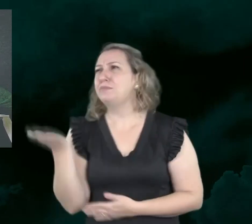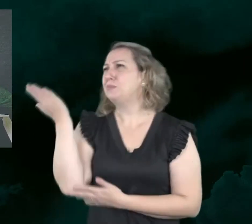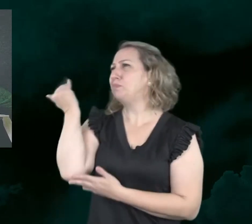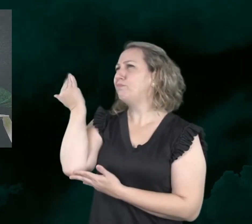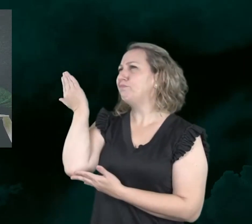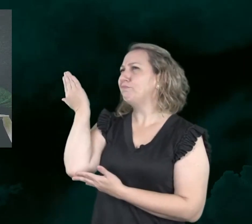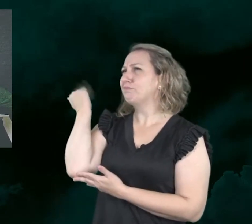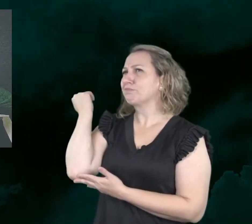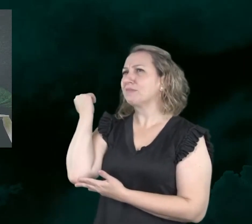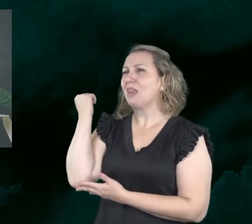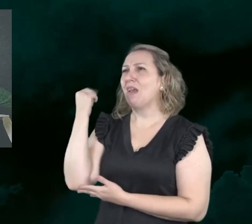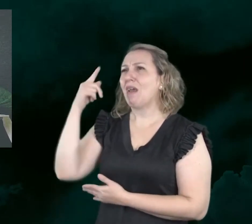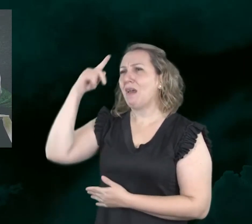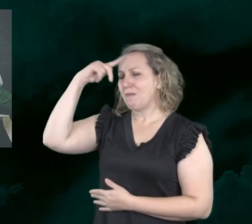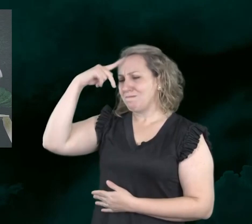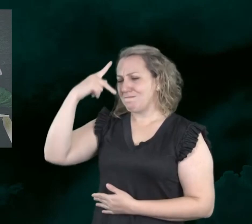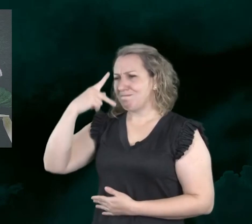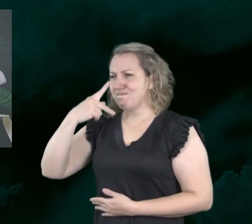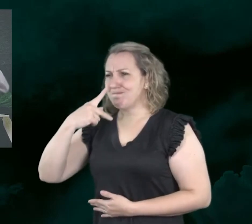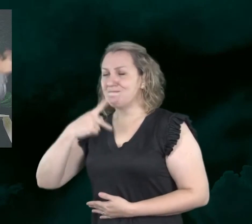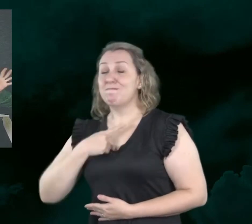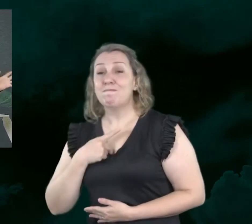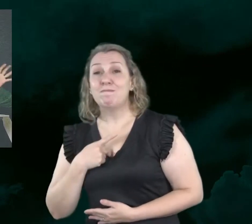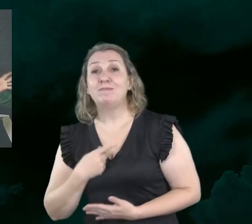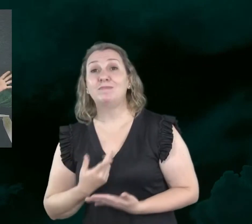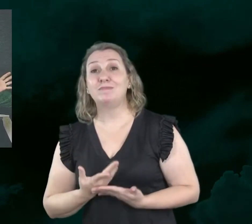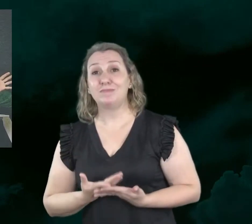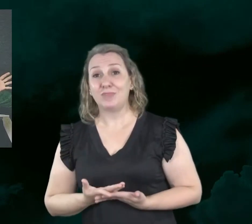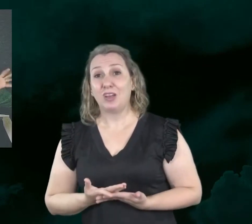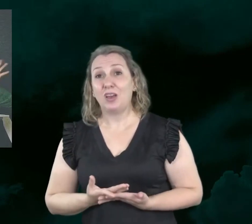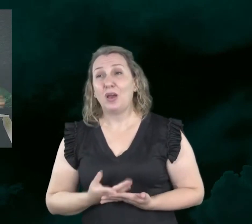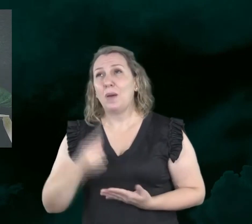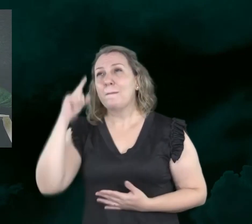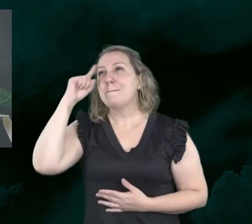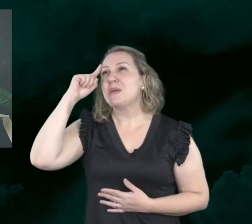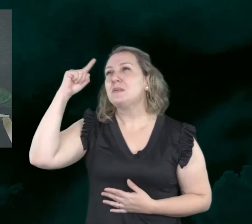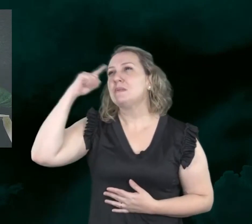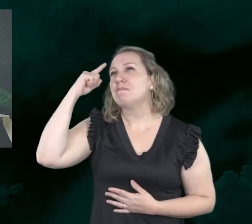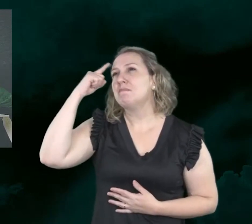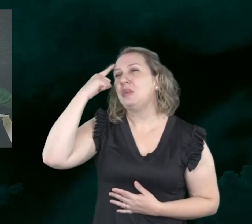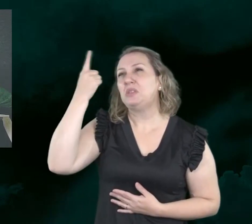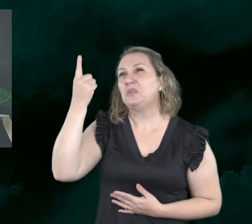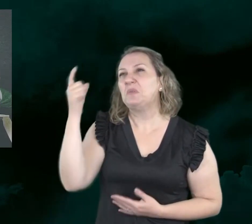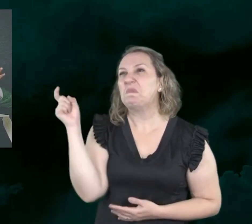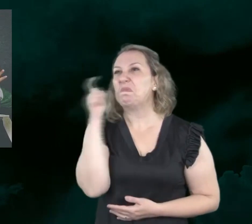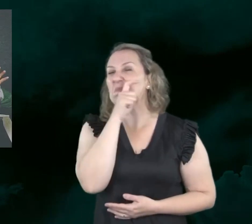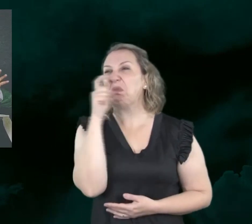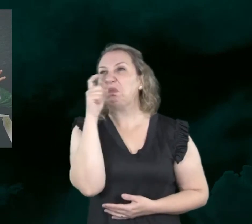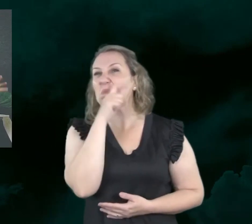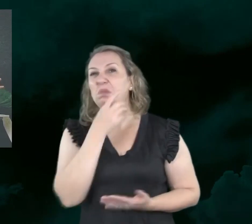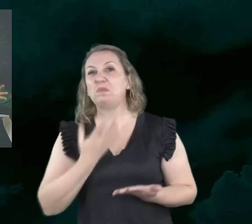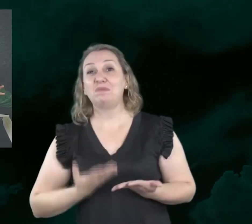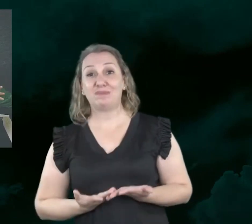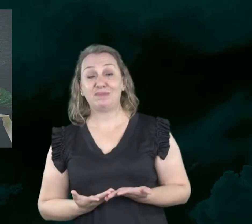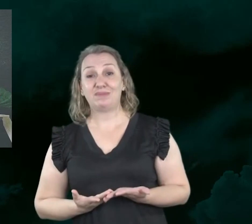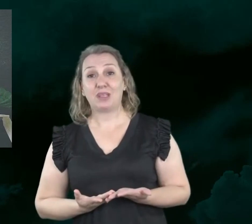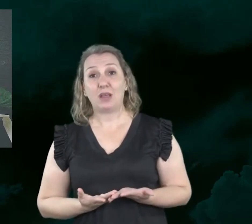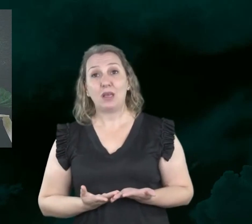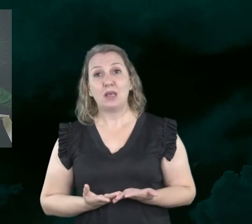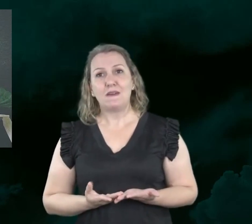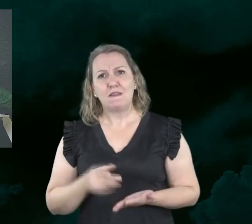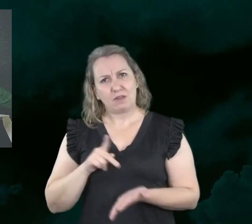nossos pensamentos. Os nossos pensamentos não têm a verdade, como homem caído. E nós precisamos